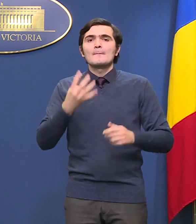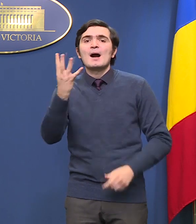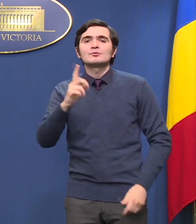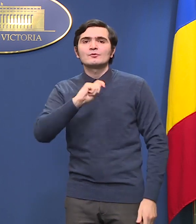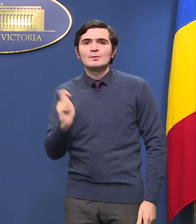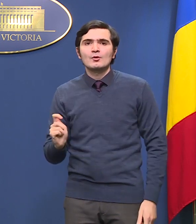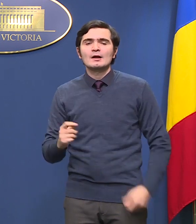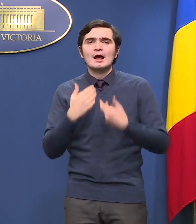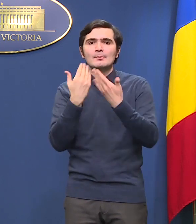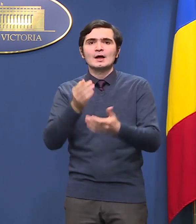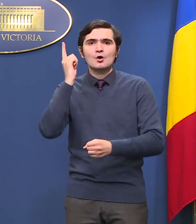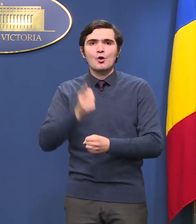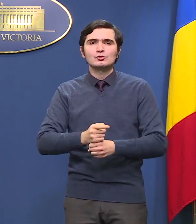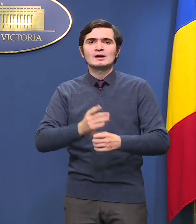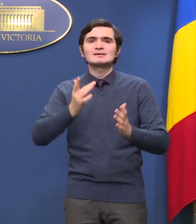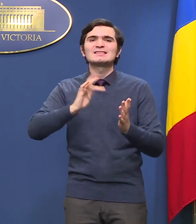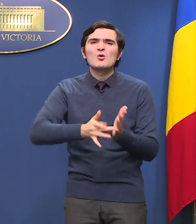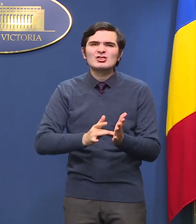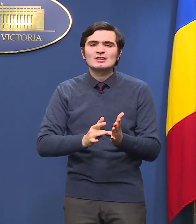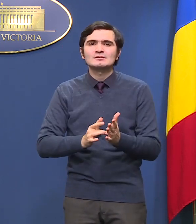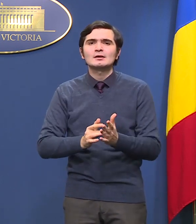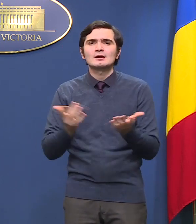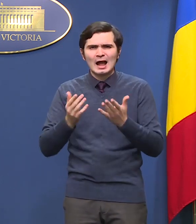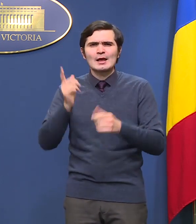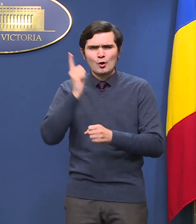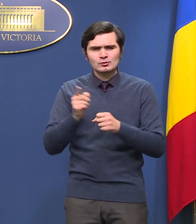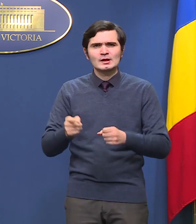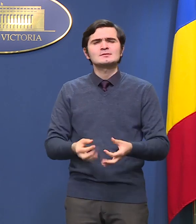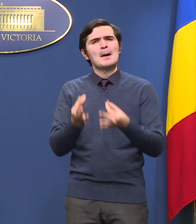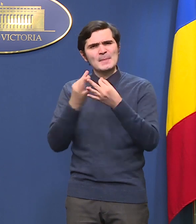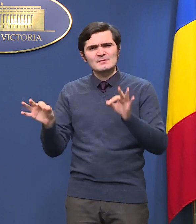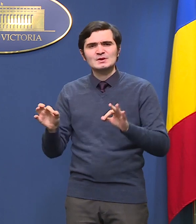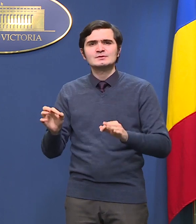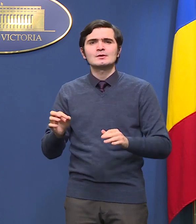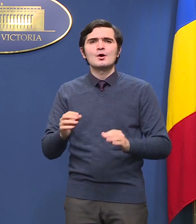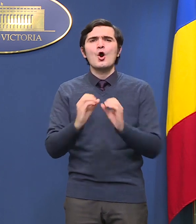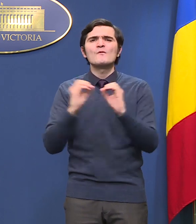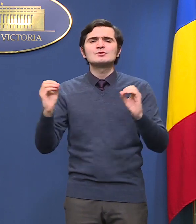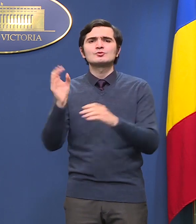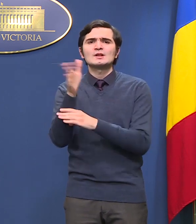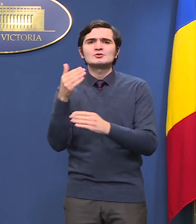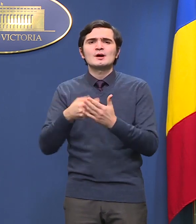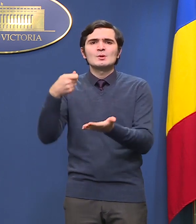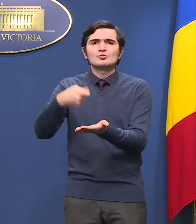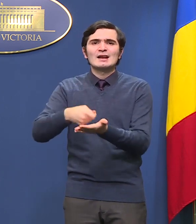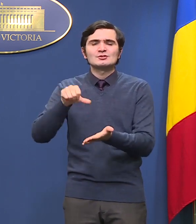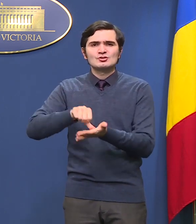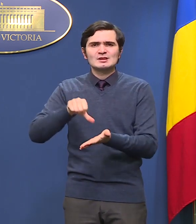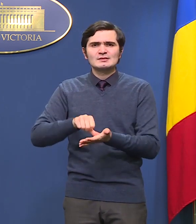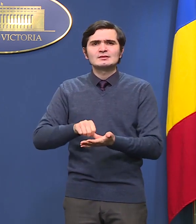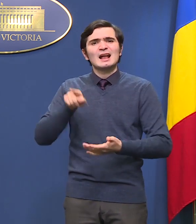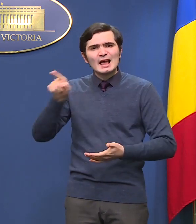de urgență care a permis Oficiului Național pentru Achiziții Centralizate să demareze procedurile